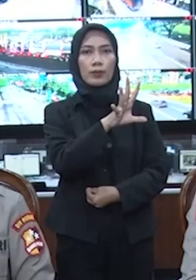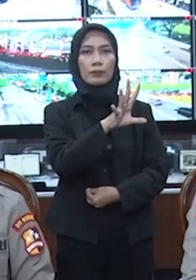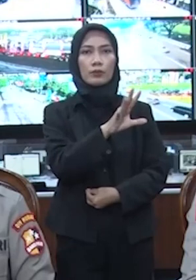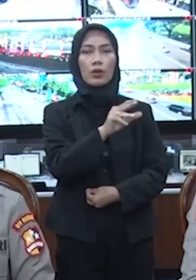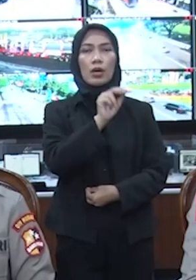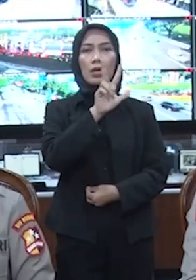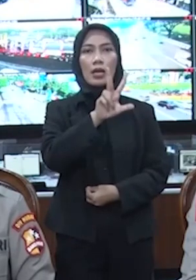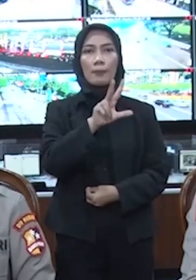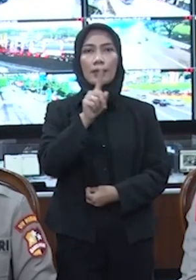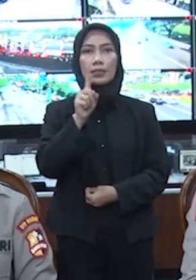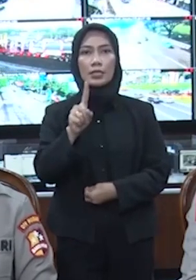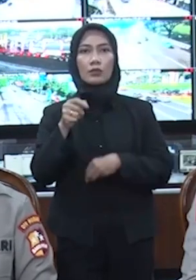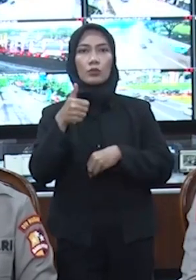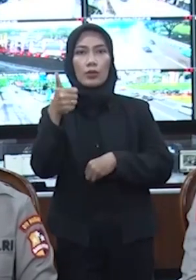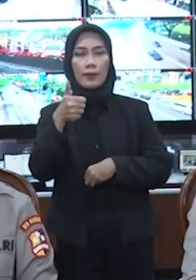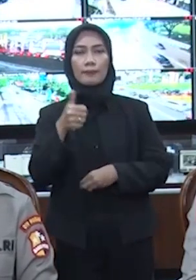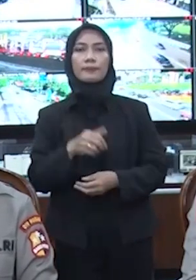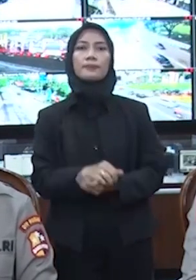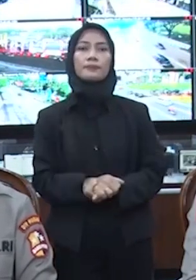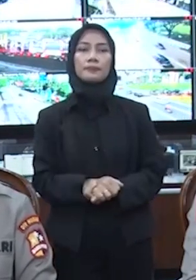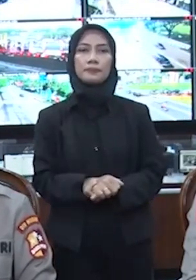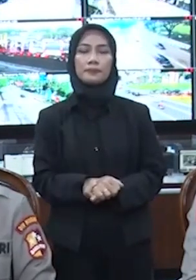25.816 kendaraan